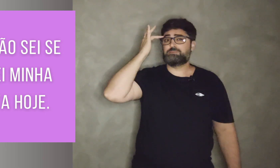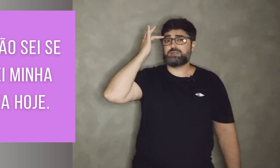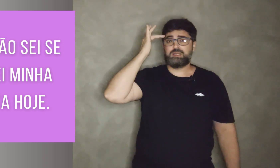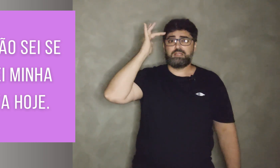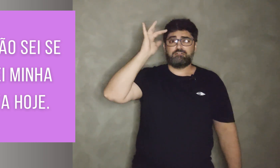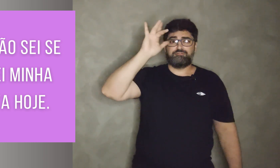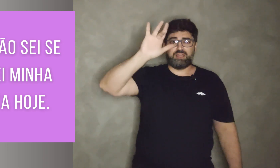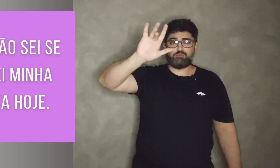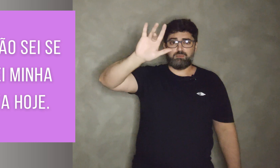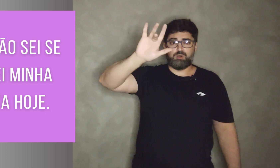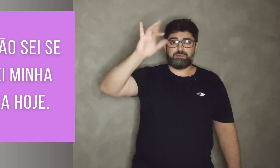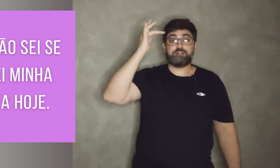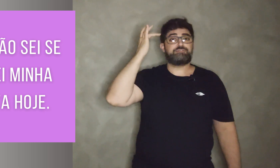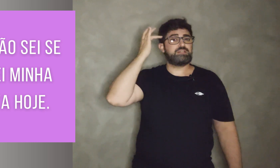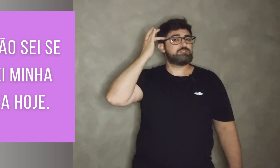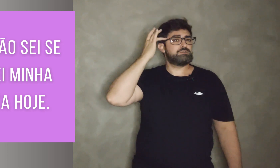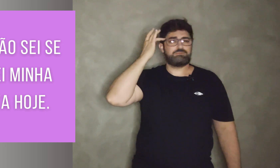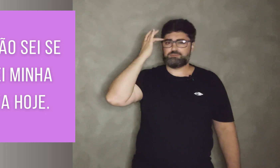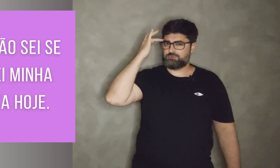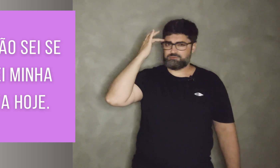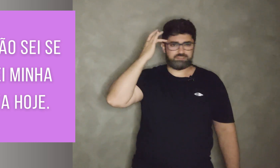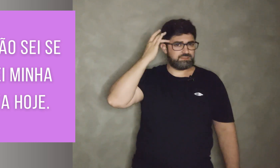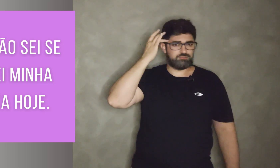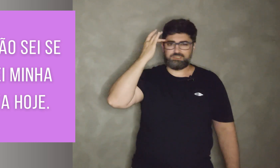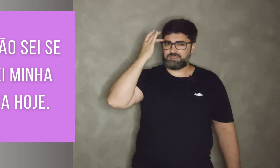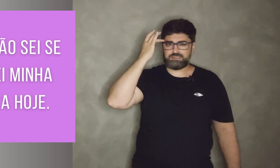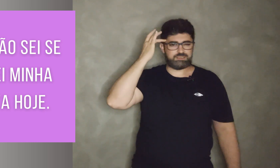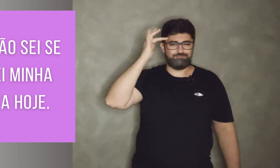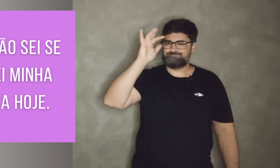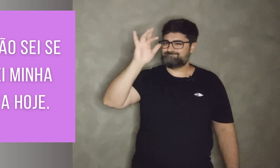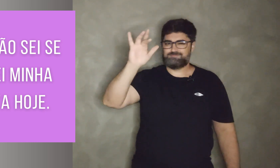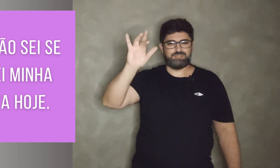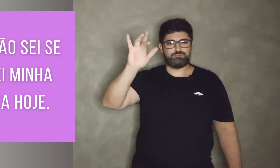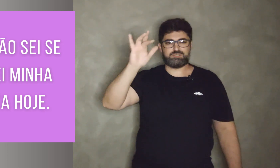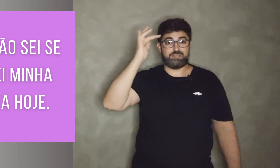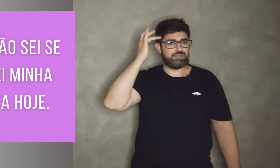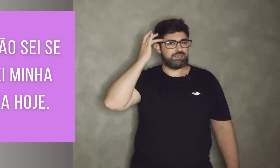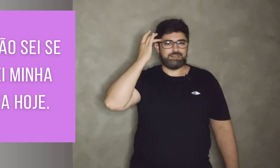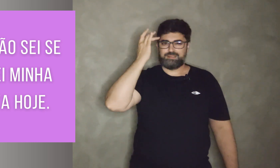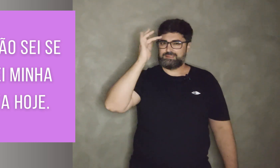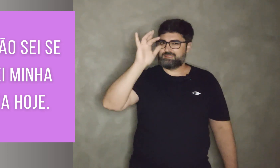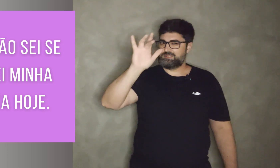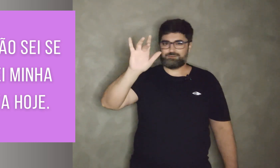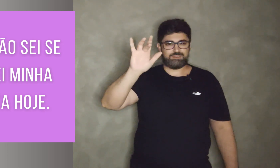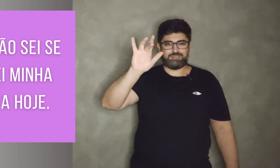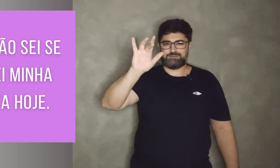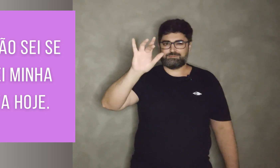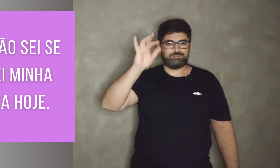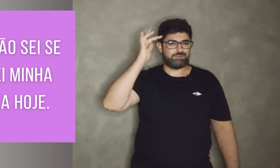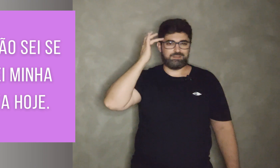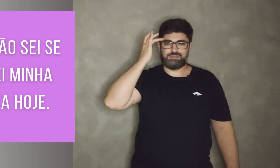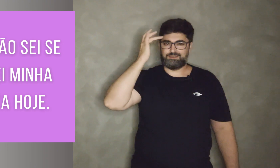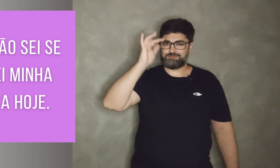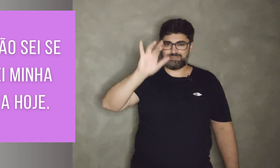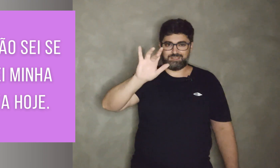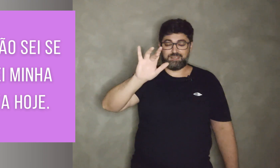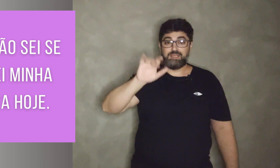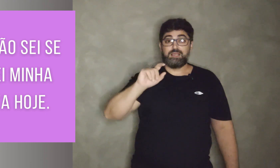têmpora, vai com a mão para frente, com o sinal de negação. Não sei. Não sei. Não sei.